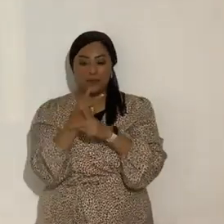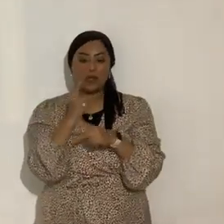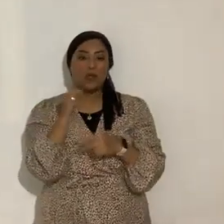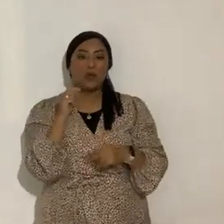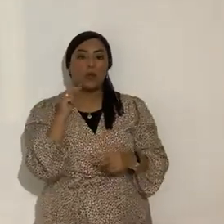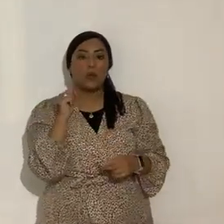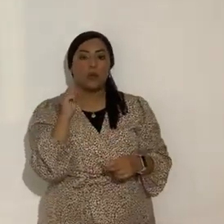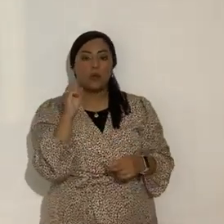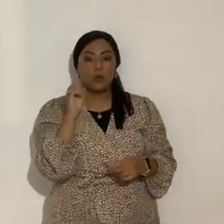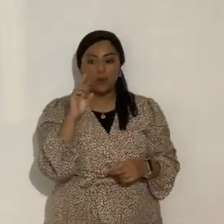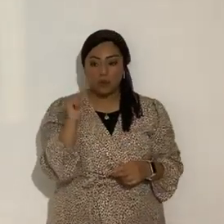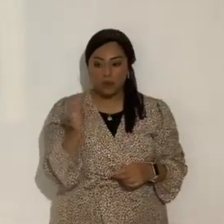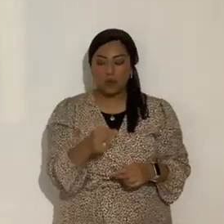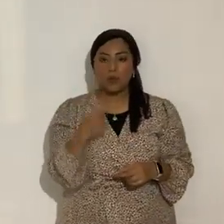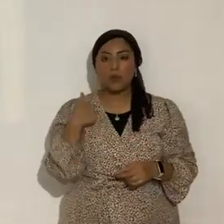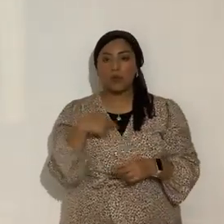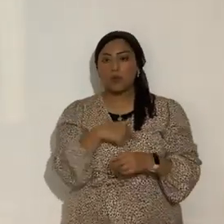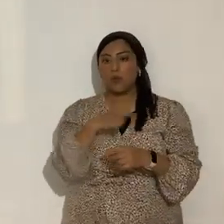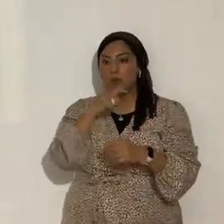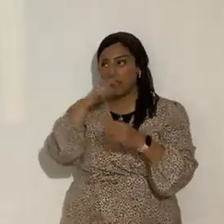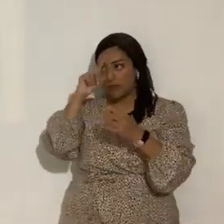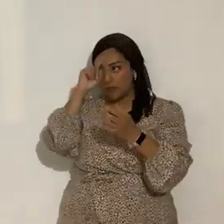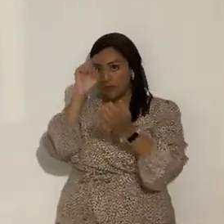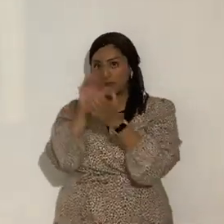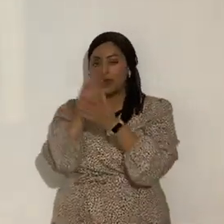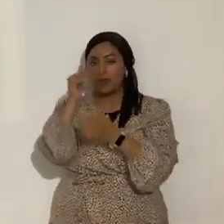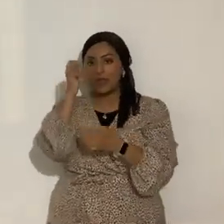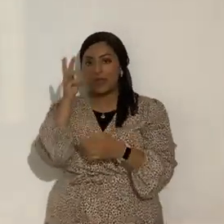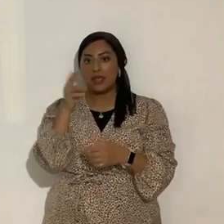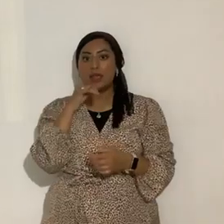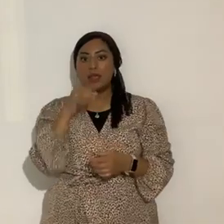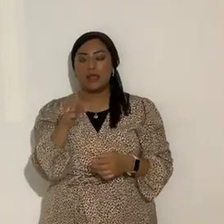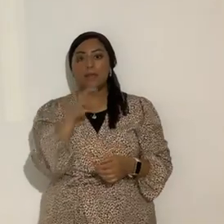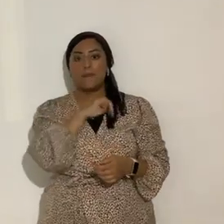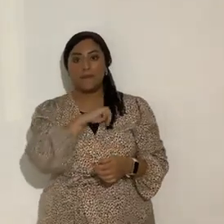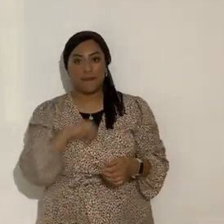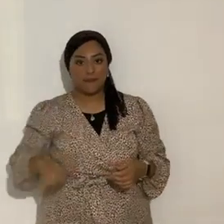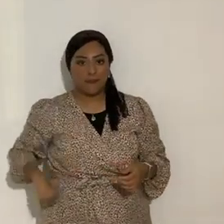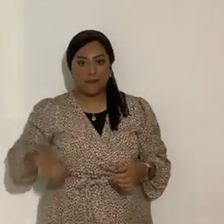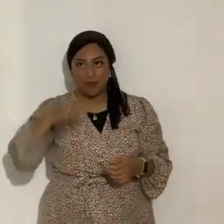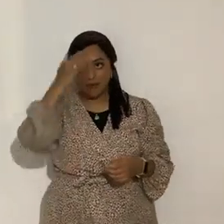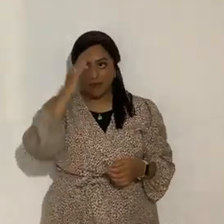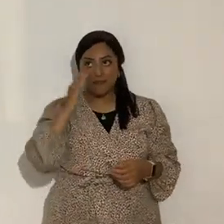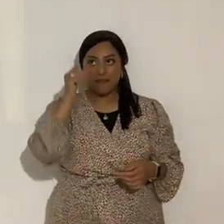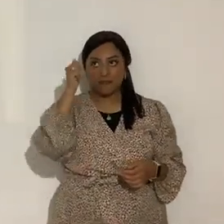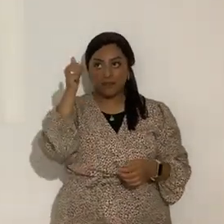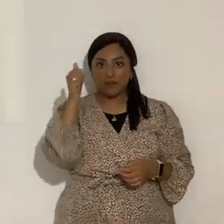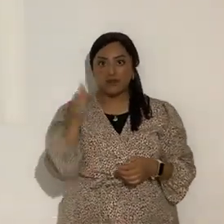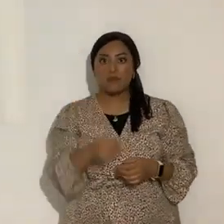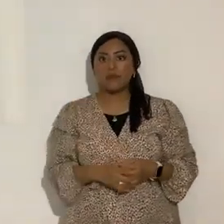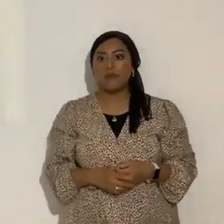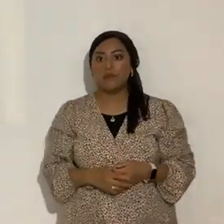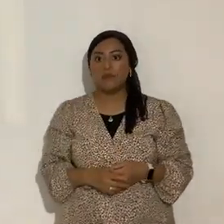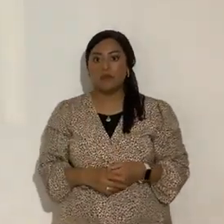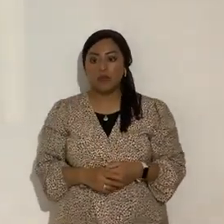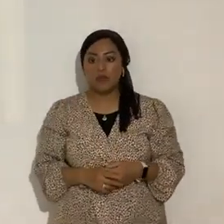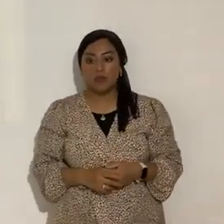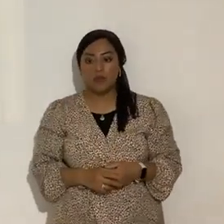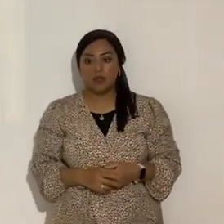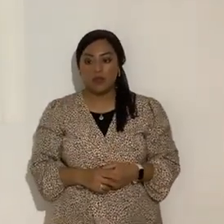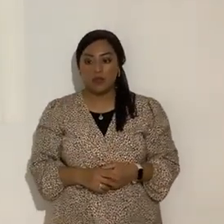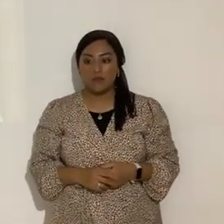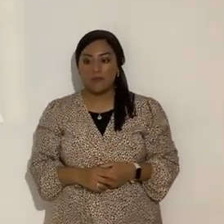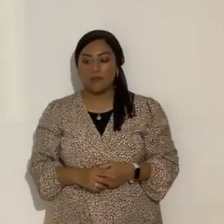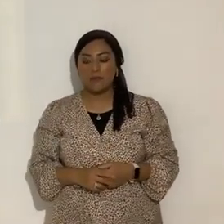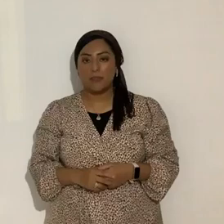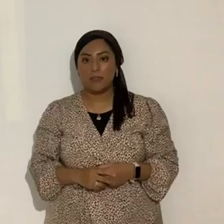guardamos Torah, los que creemos que Yahshua es el Mashiach y Elohim mismo, encarnado. ¿Sí?